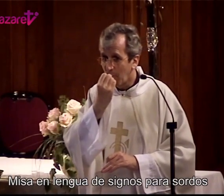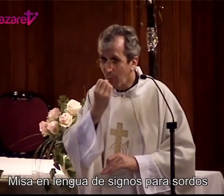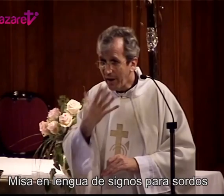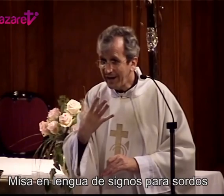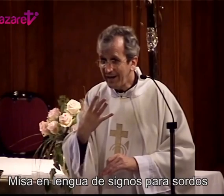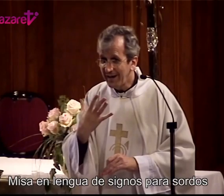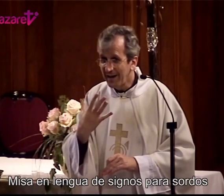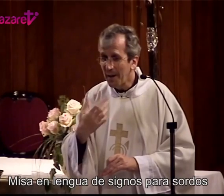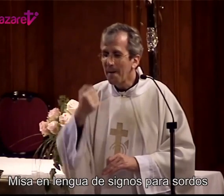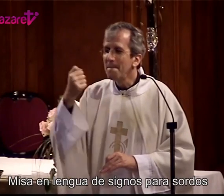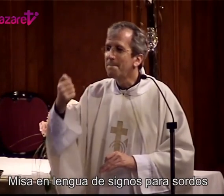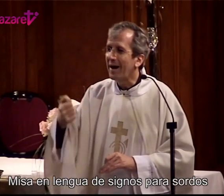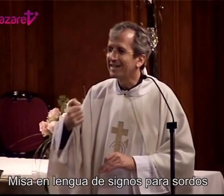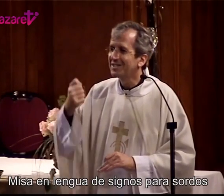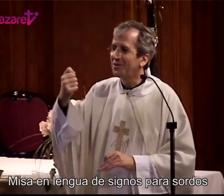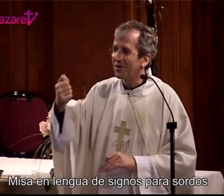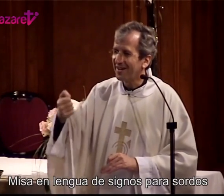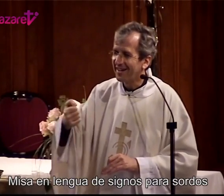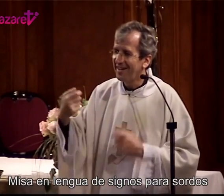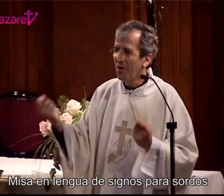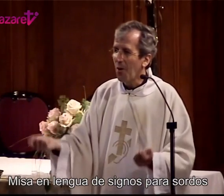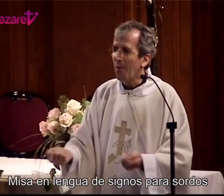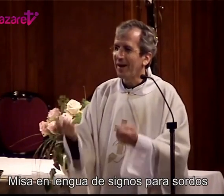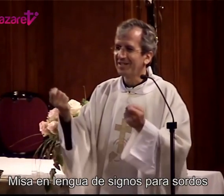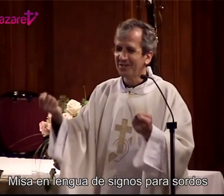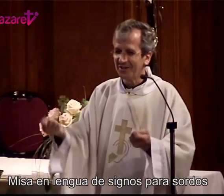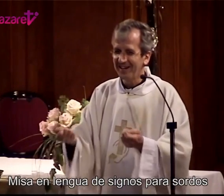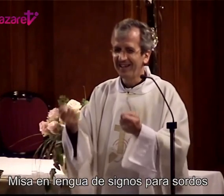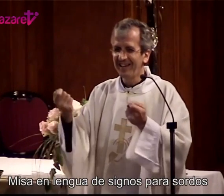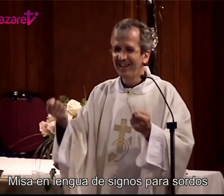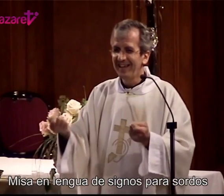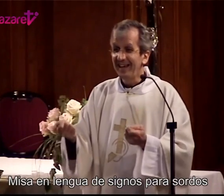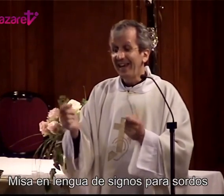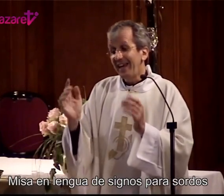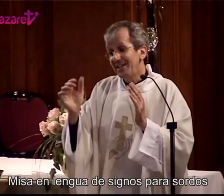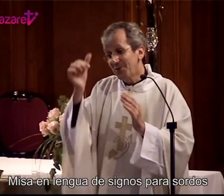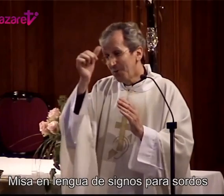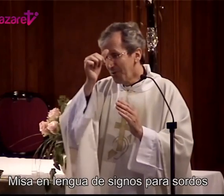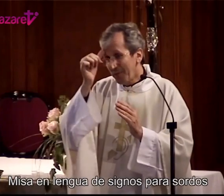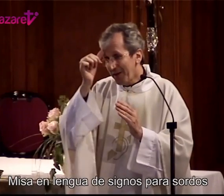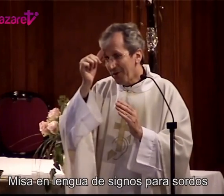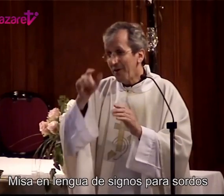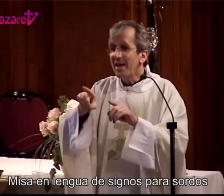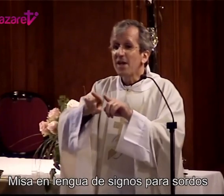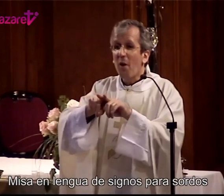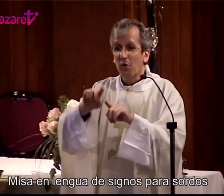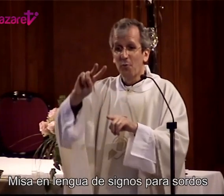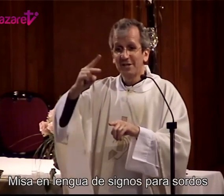buen pastor, ¿eh? O pastor, ¿eh? Es un domingo, igual como el